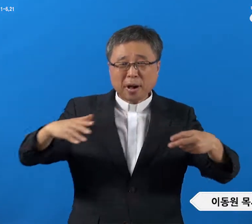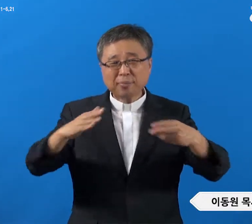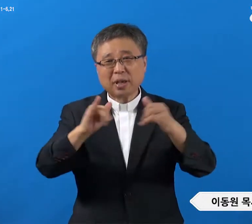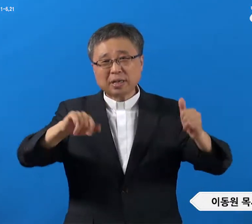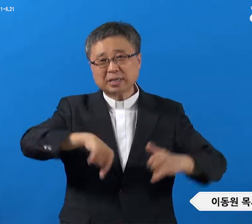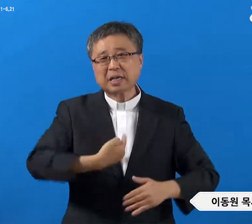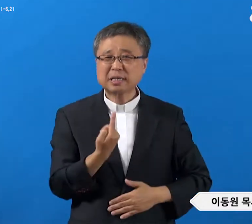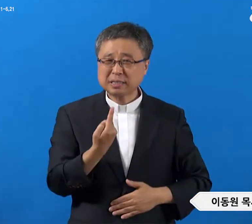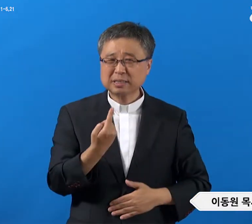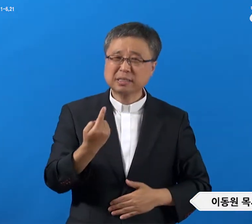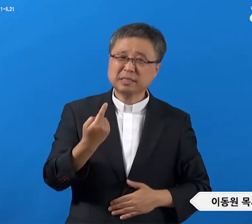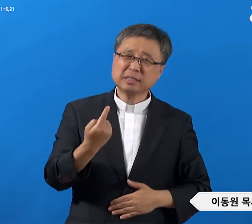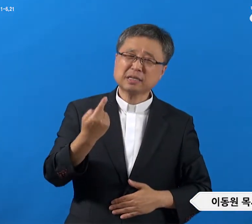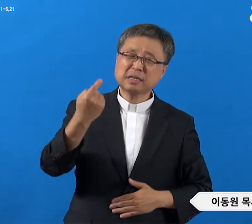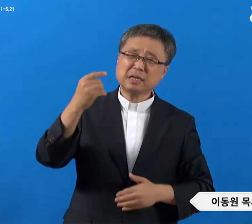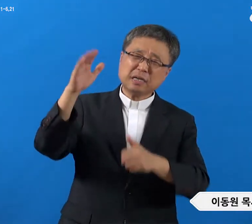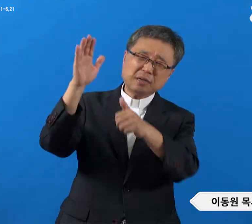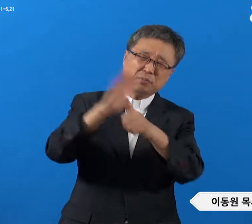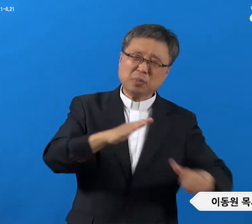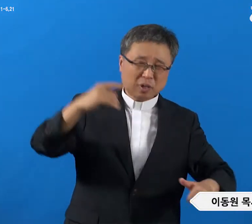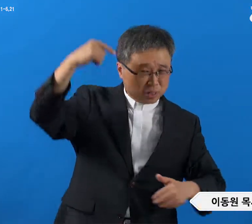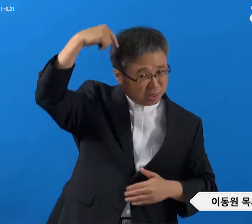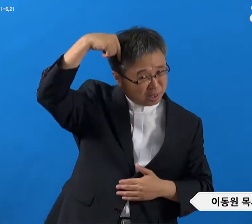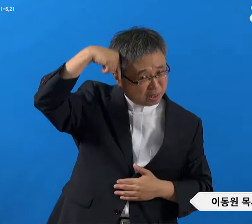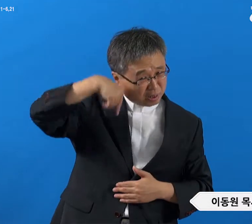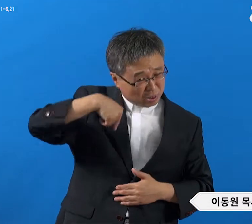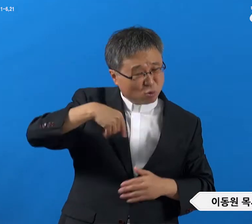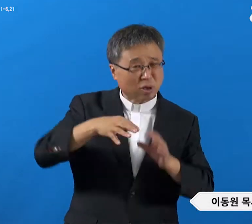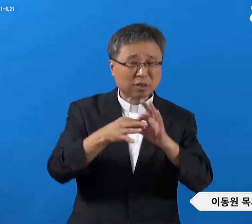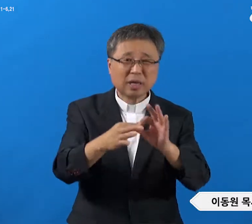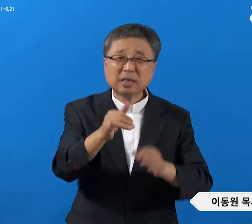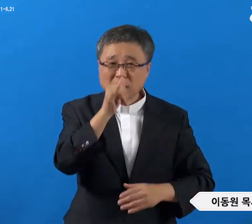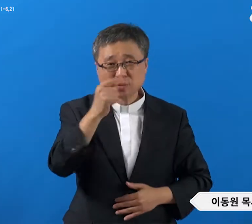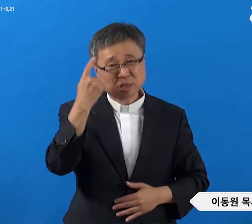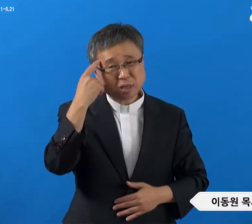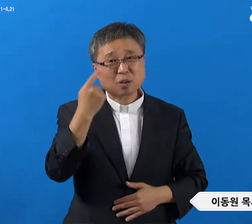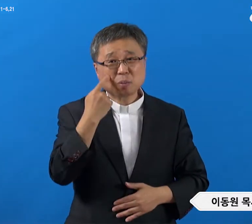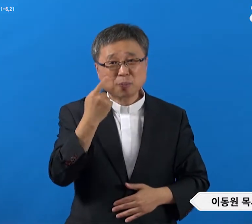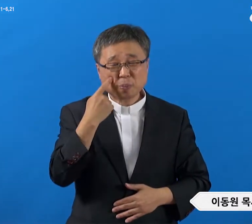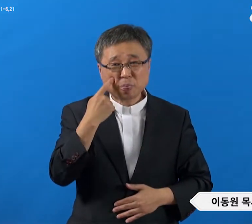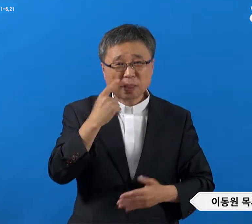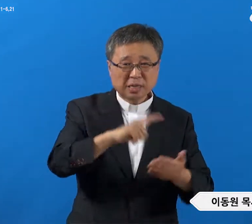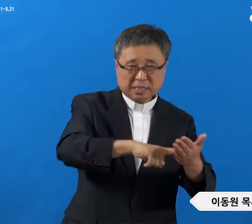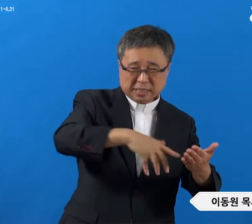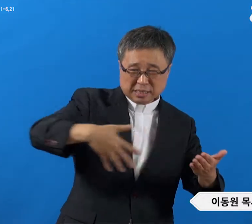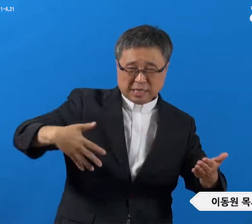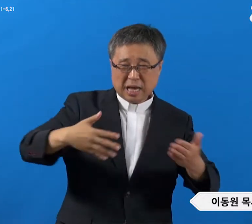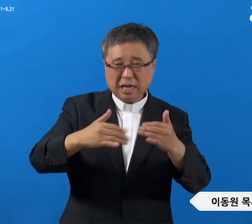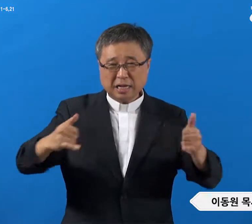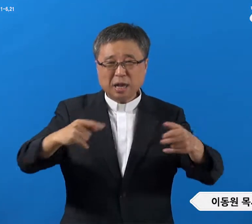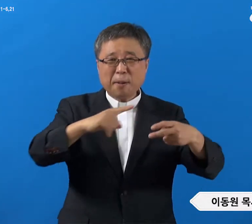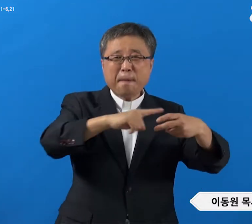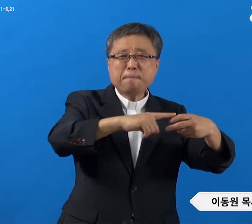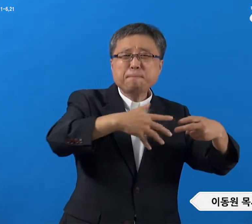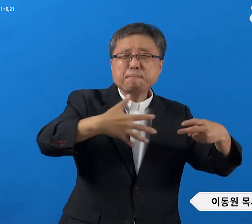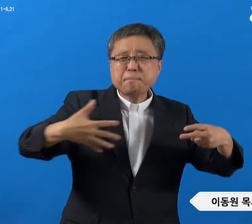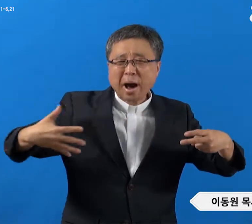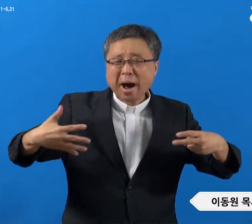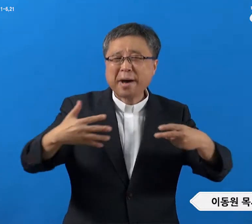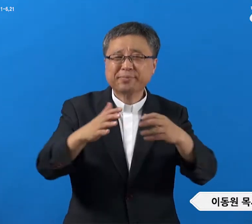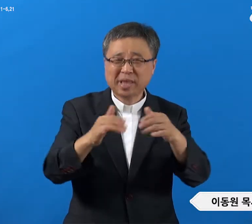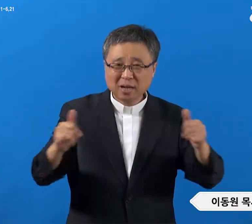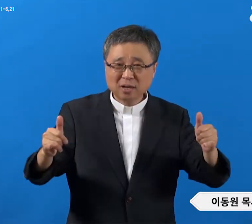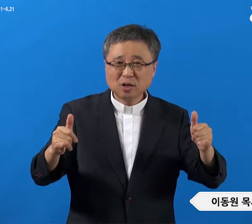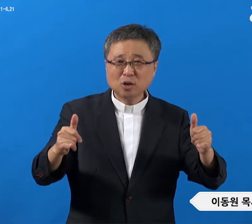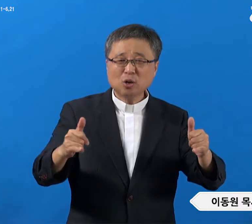자신의 열등감과 무관하지 않다는 것도 우리는 생각해 볼 수가 있습니다. 세리 마태는 그 당시 유대인들,